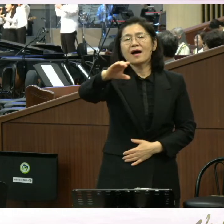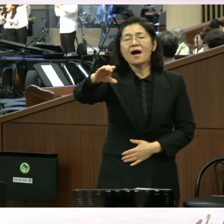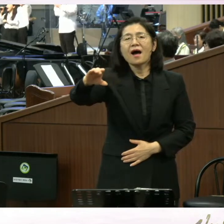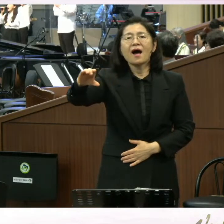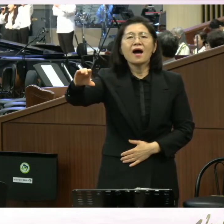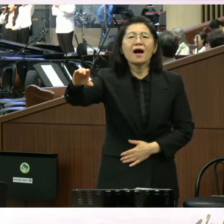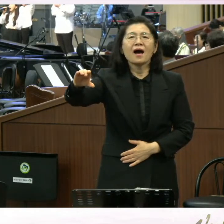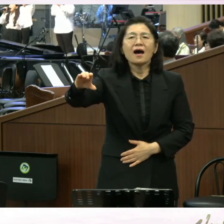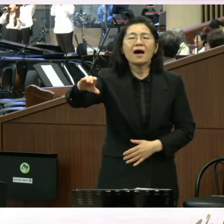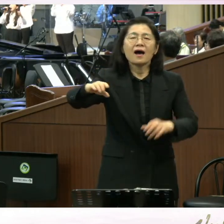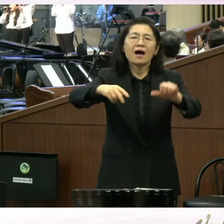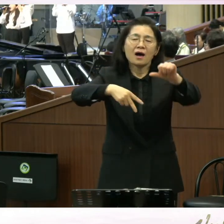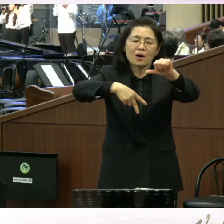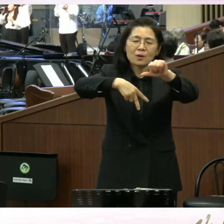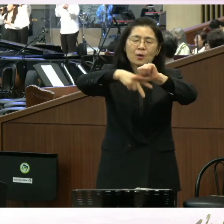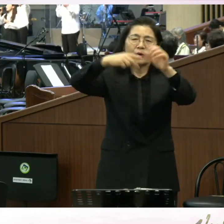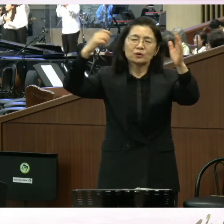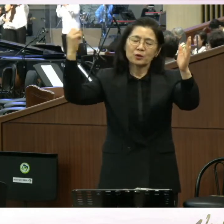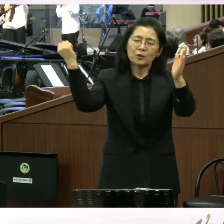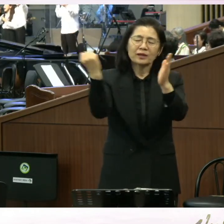십자가